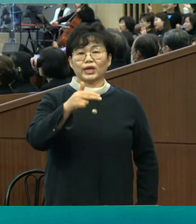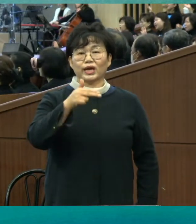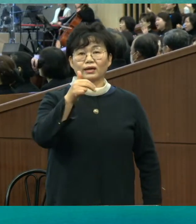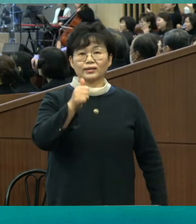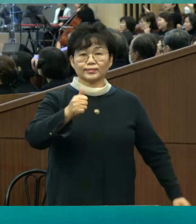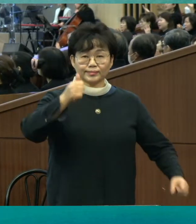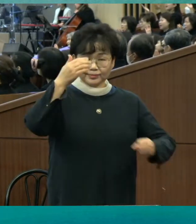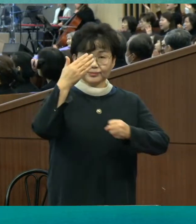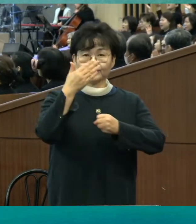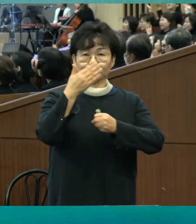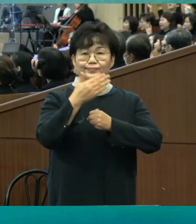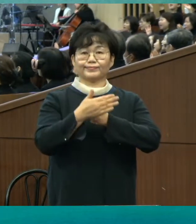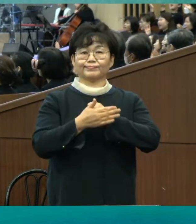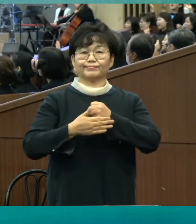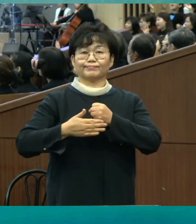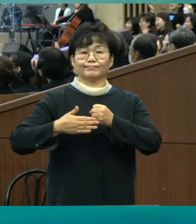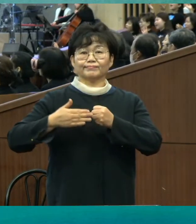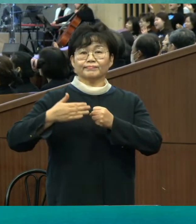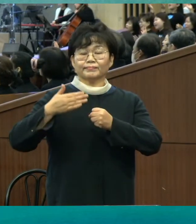주의 은혜